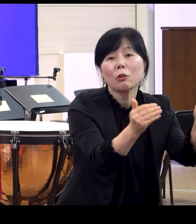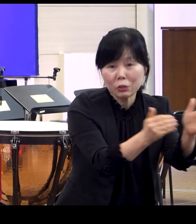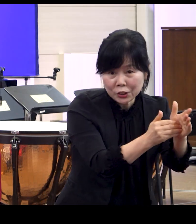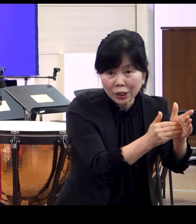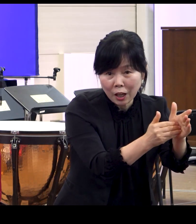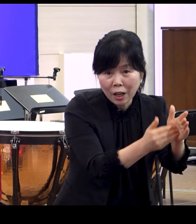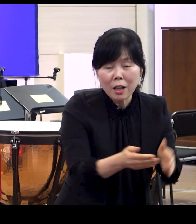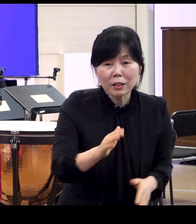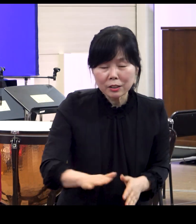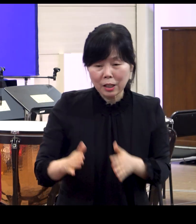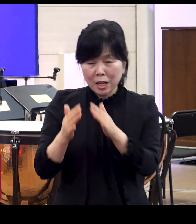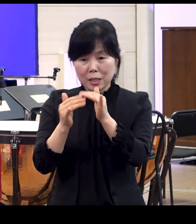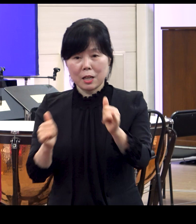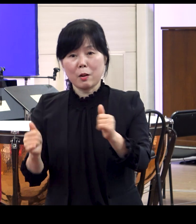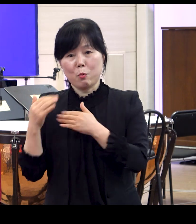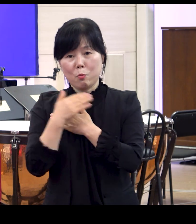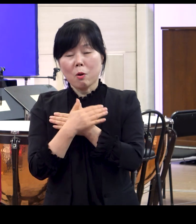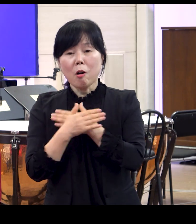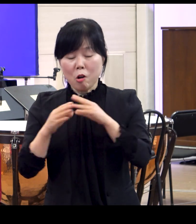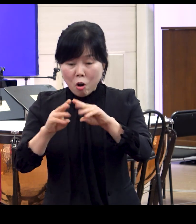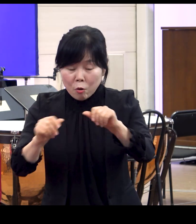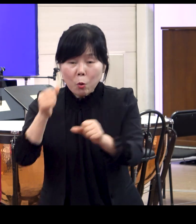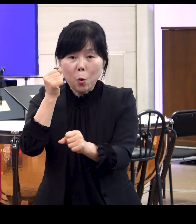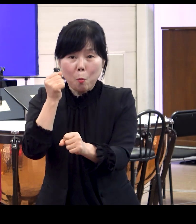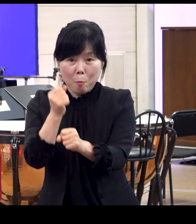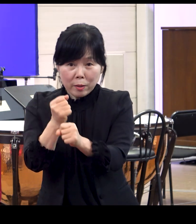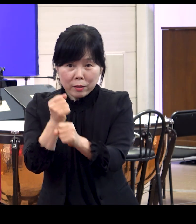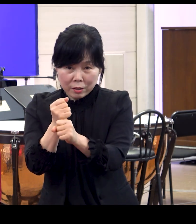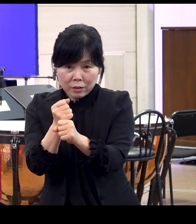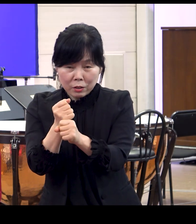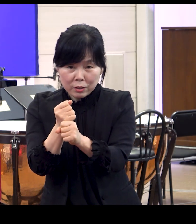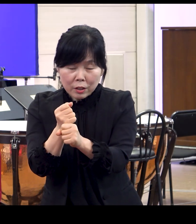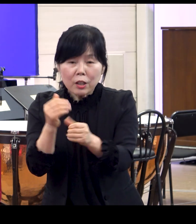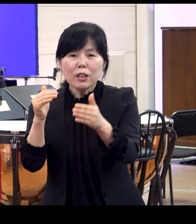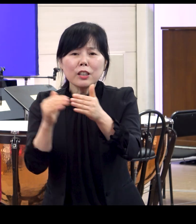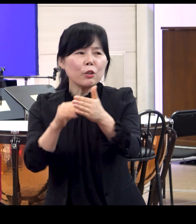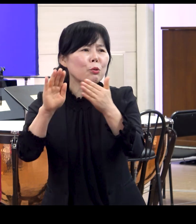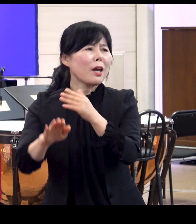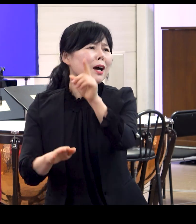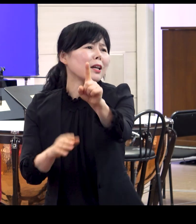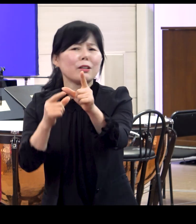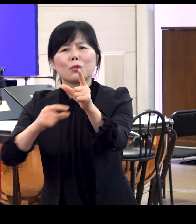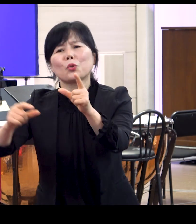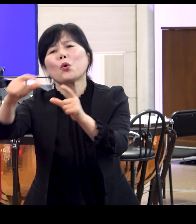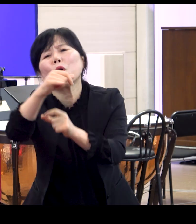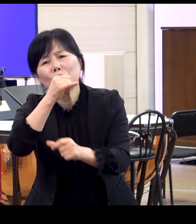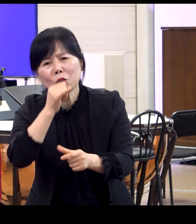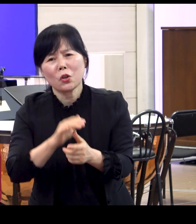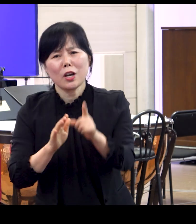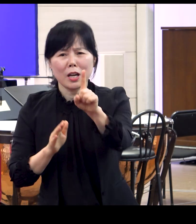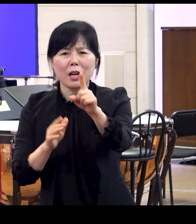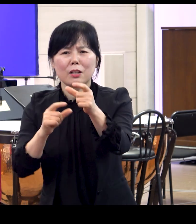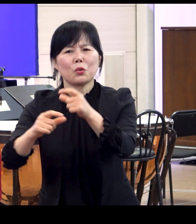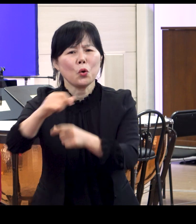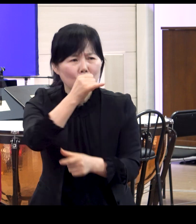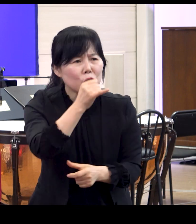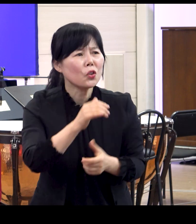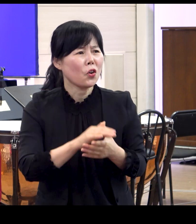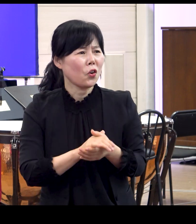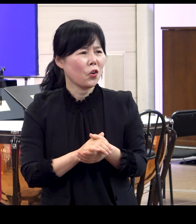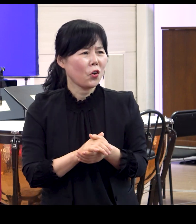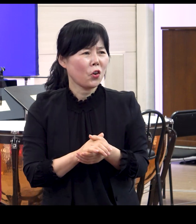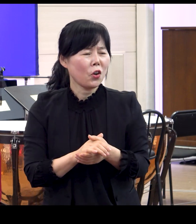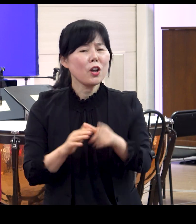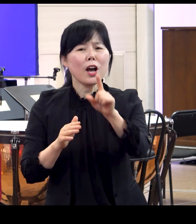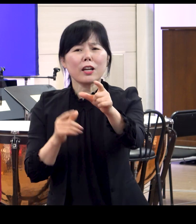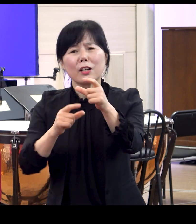거기까지지만 인간에게는, 인간 창조에는요 거기에 하나의 공정이 더 추가가 됩니다. 이게 중요한 거예요.